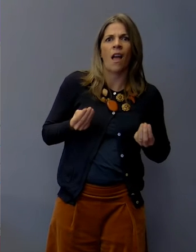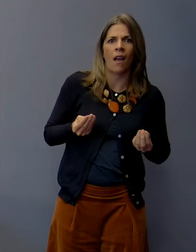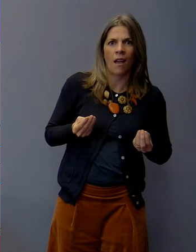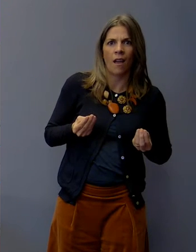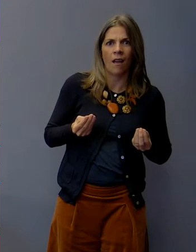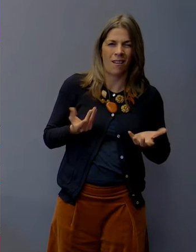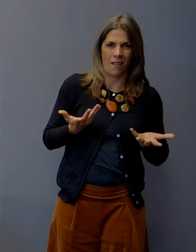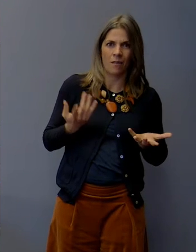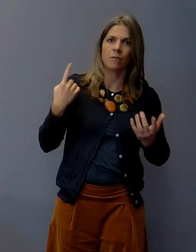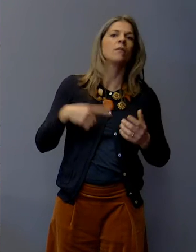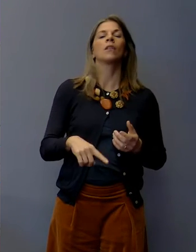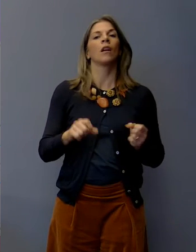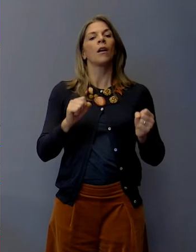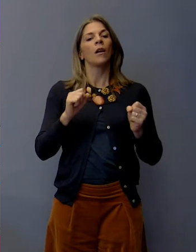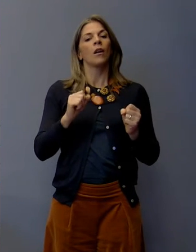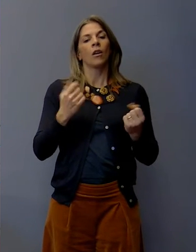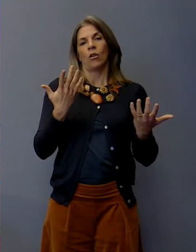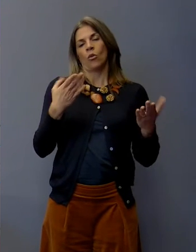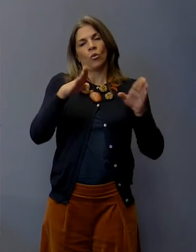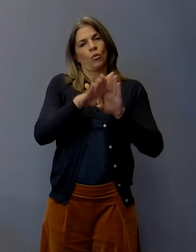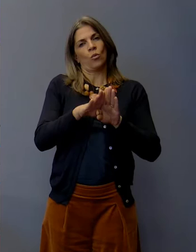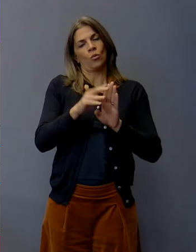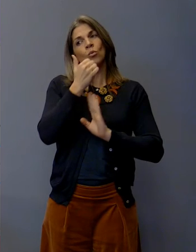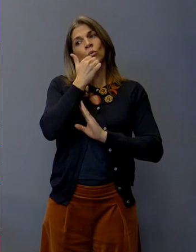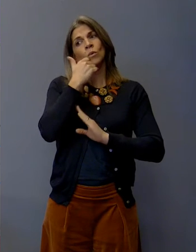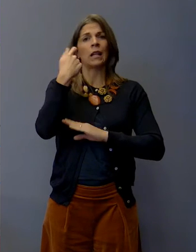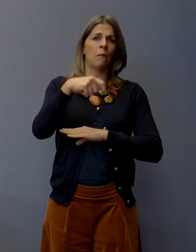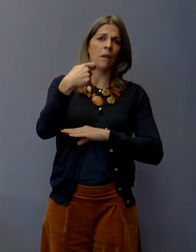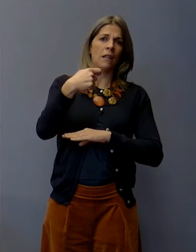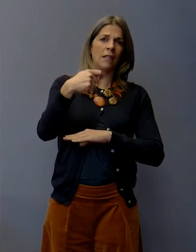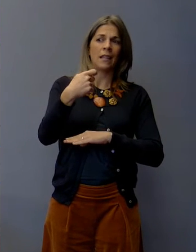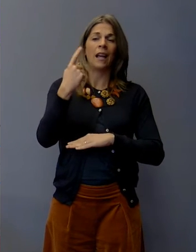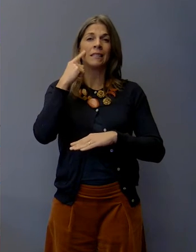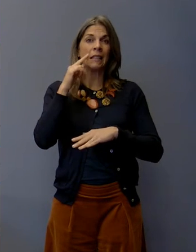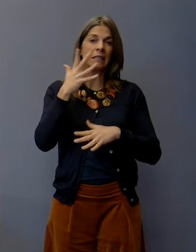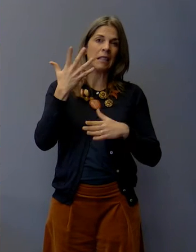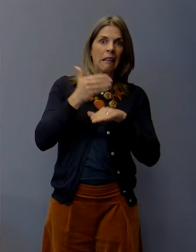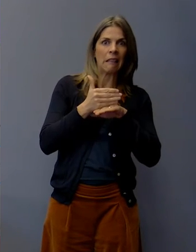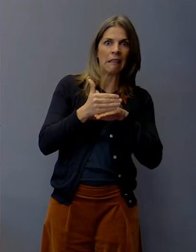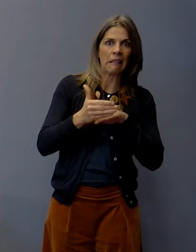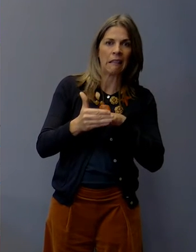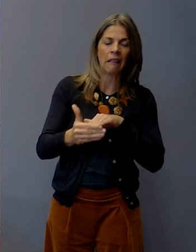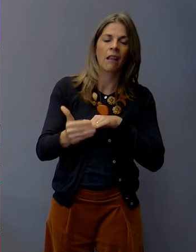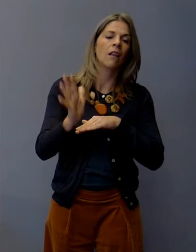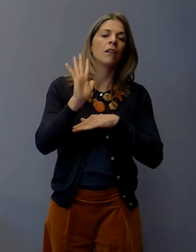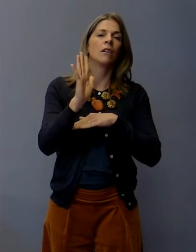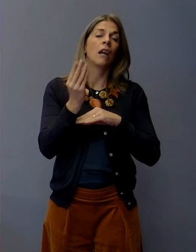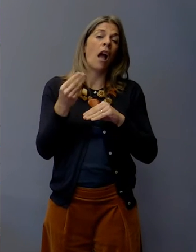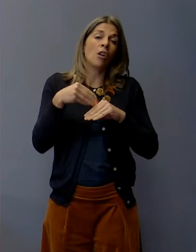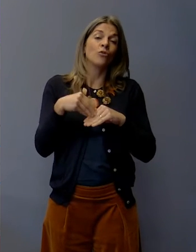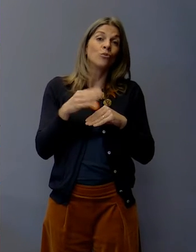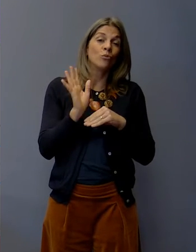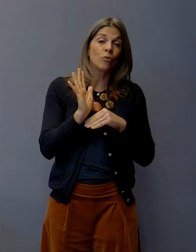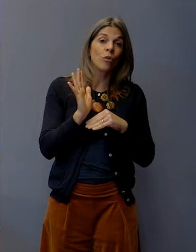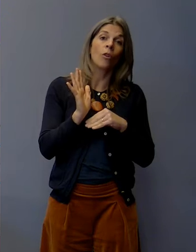chiudo chiude mi scuso col presidente e con i colleghi di esser rubato qualche minuto in più aggiungendo che per le ragioni